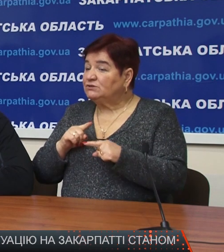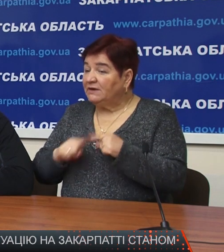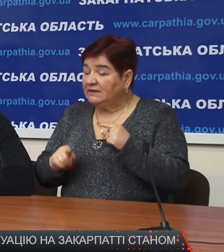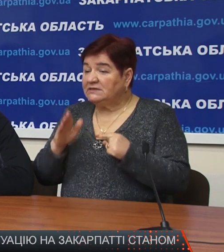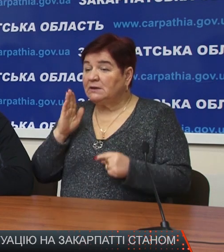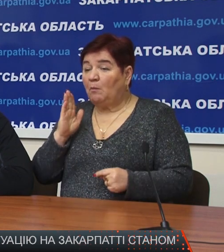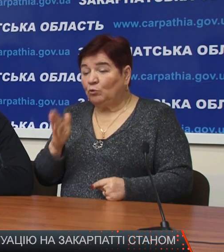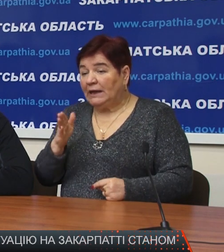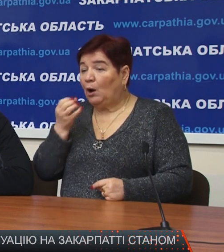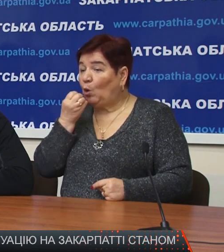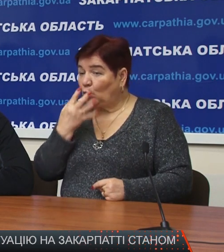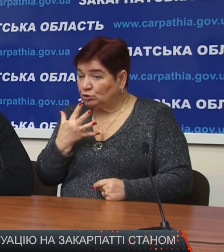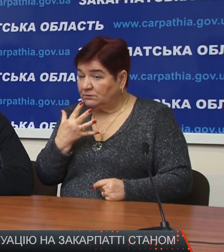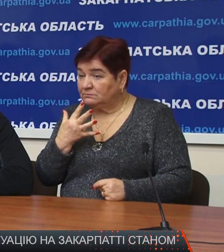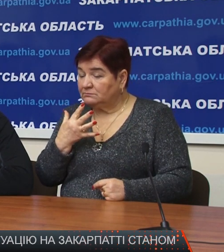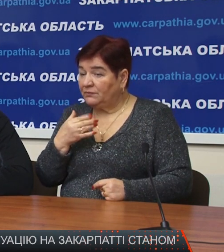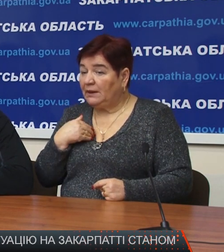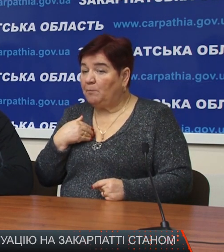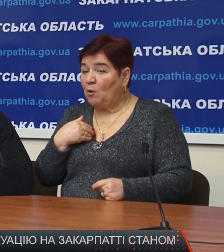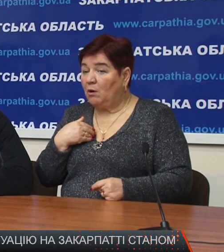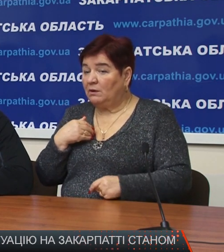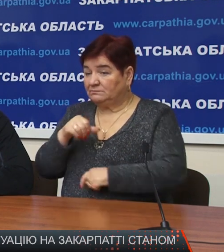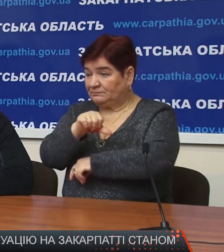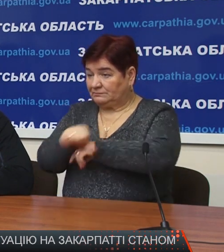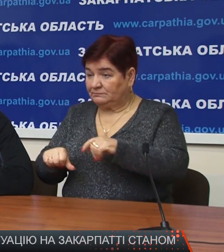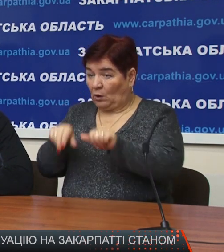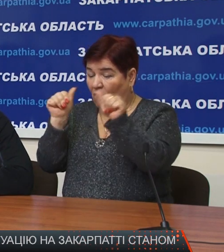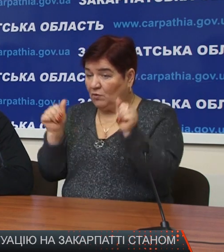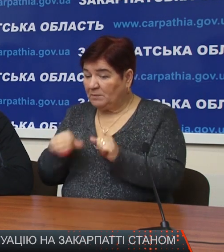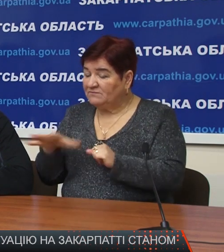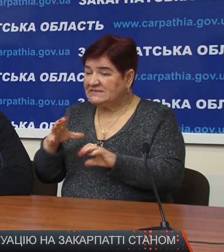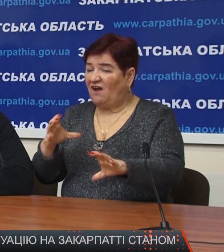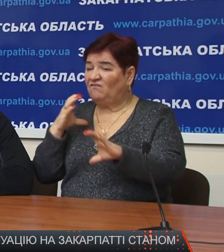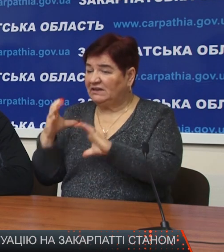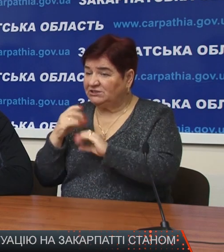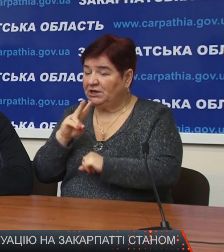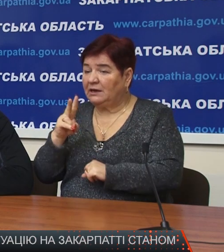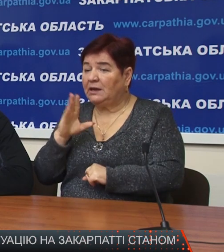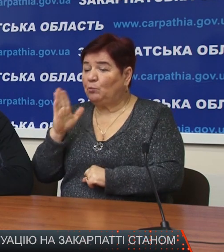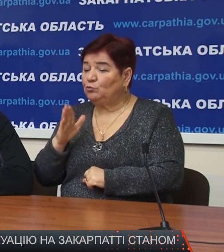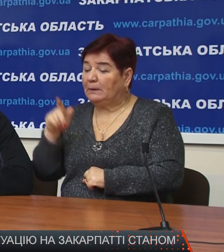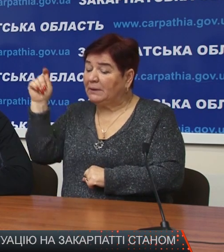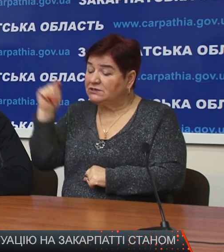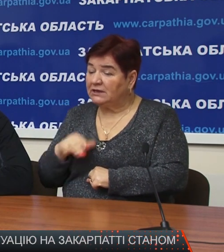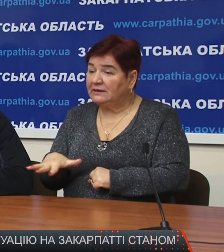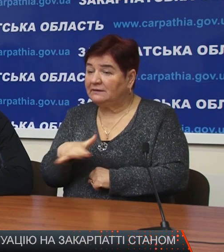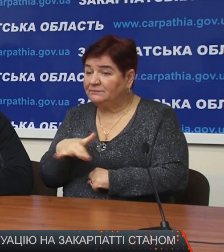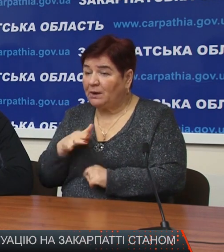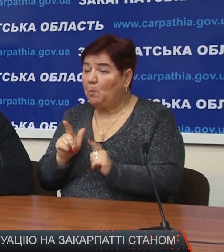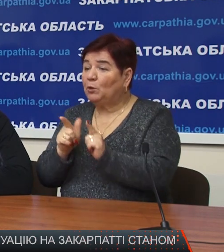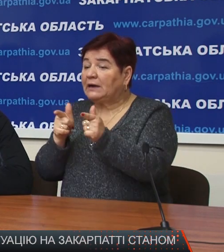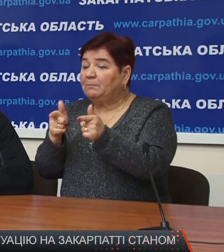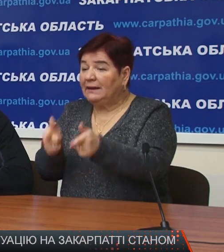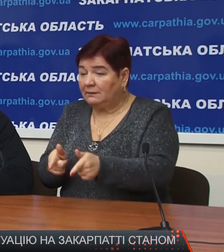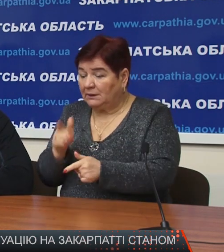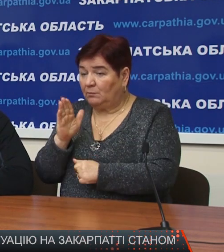буде хороша і по митному оформленню, і всі гуманітарні вантажі, які будуть в'їжджати на нашу територію області, відразу будуть потрапляти.